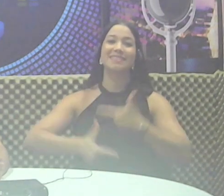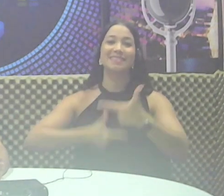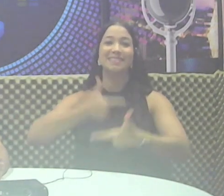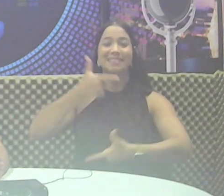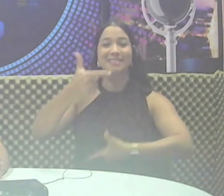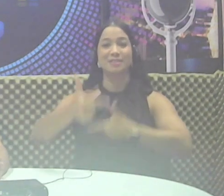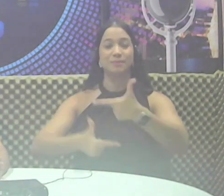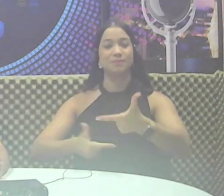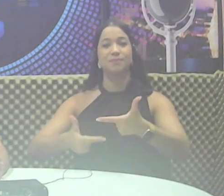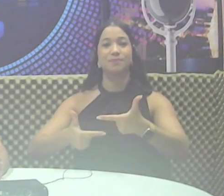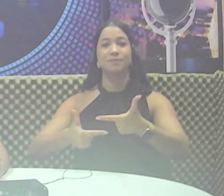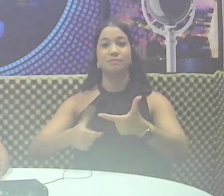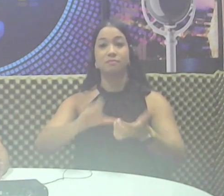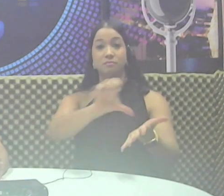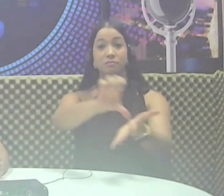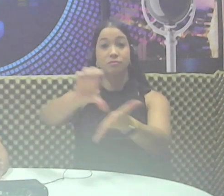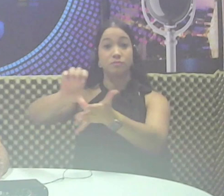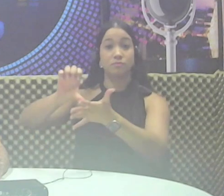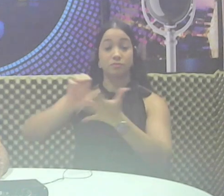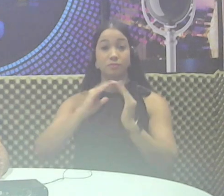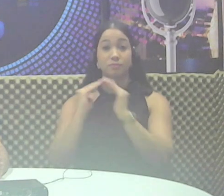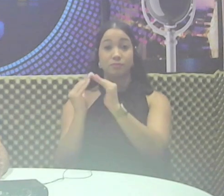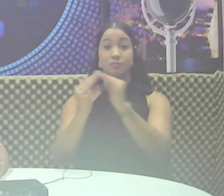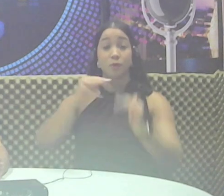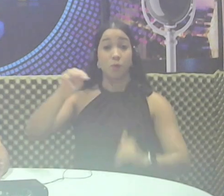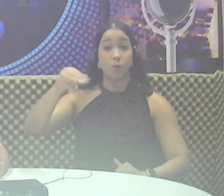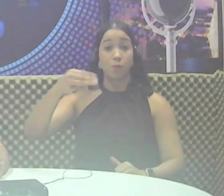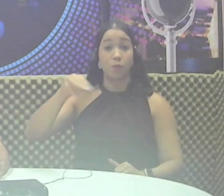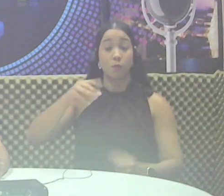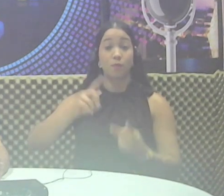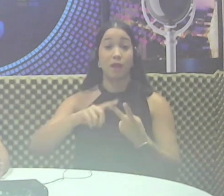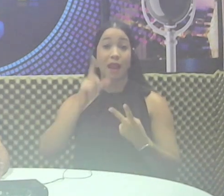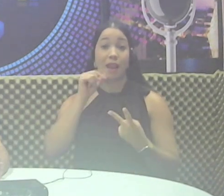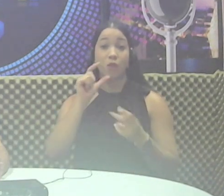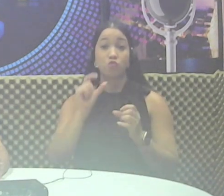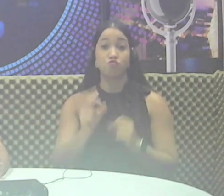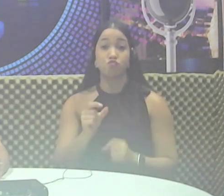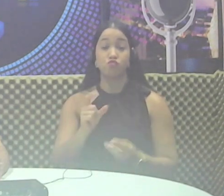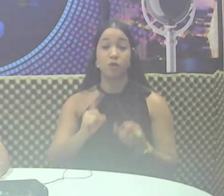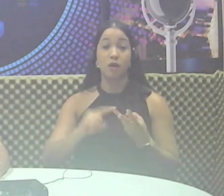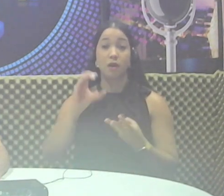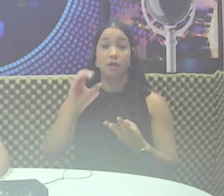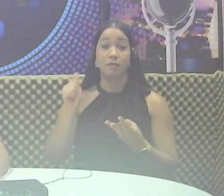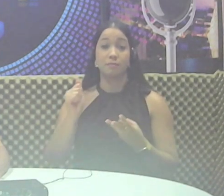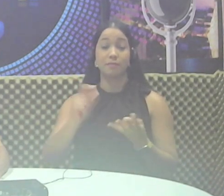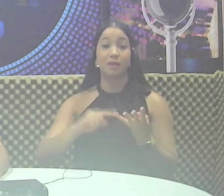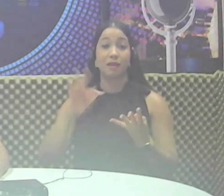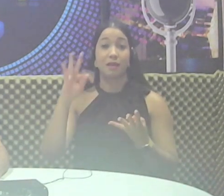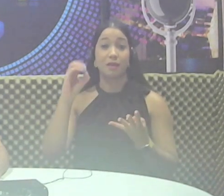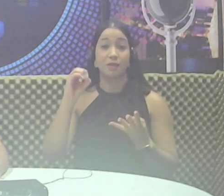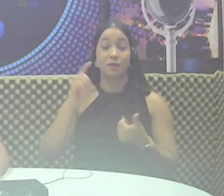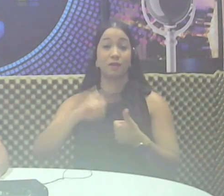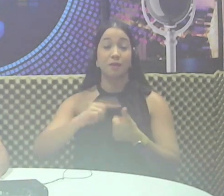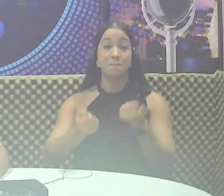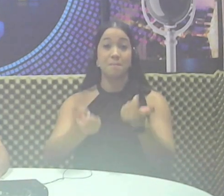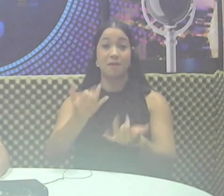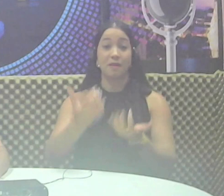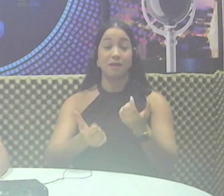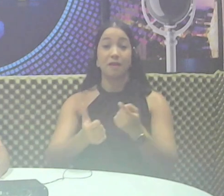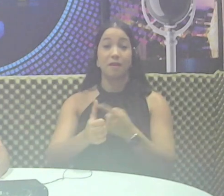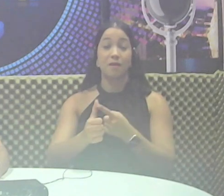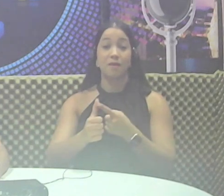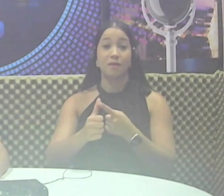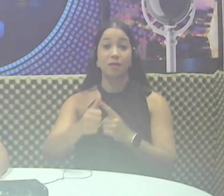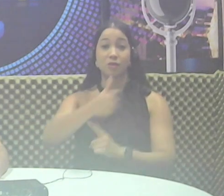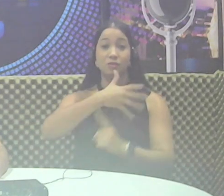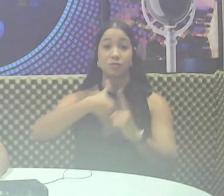trabalho. As unidades ficam nos bairros Morumbi, Lagoinha, Campo Alegre, Tocantins, Planalto, no Complexo